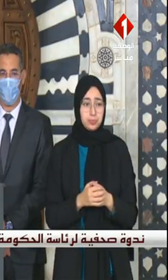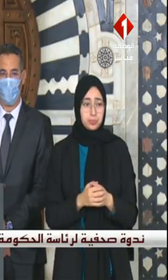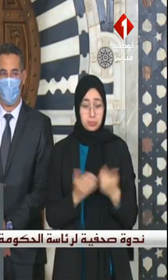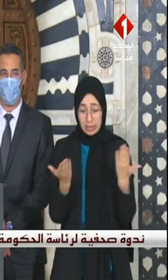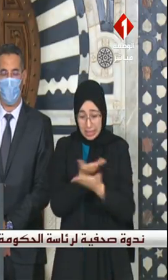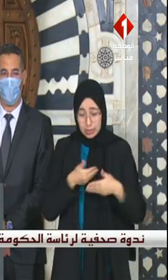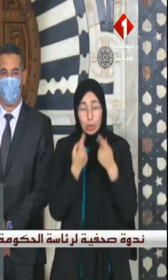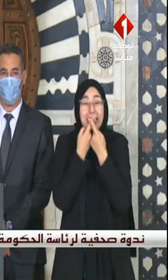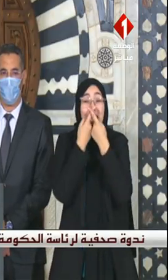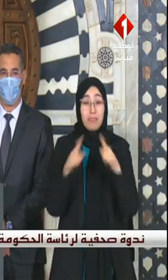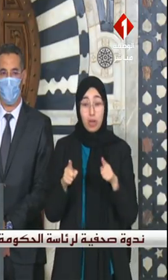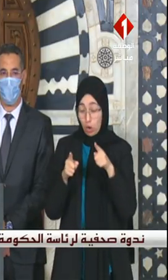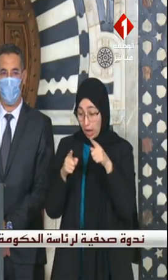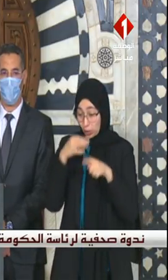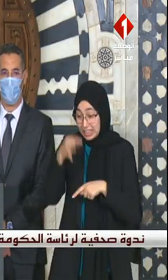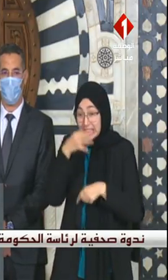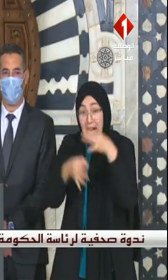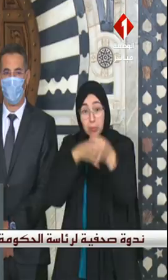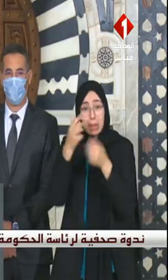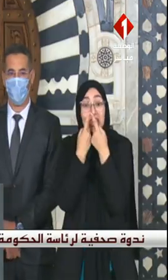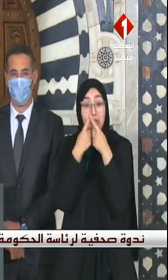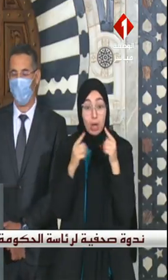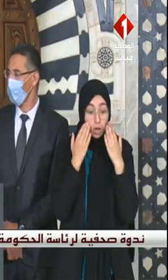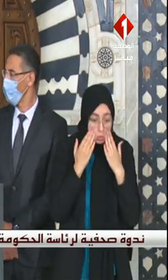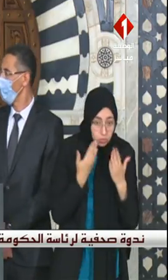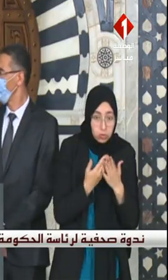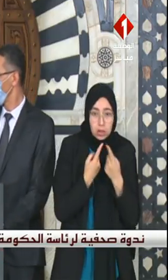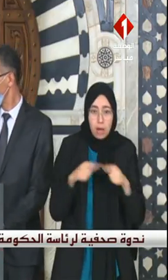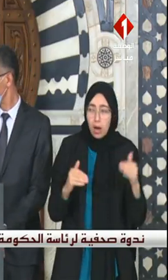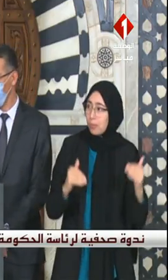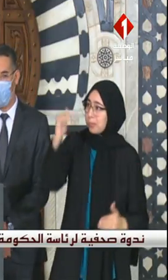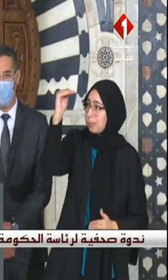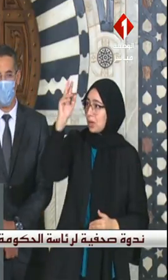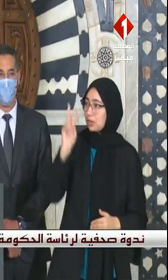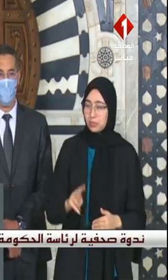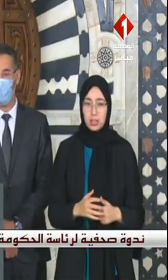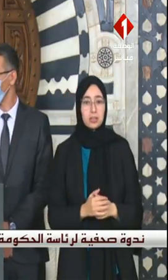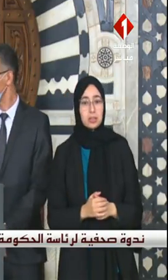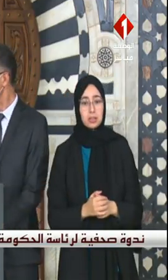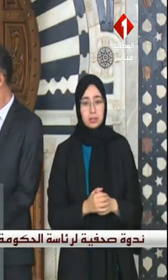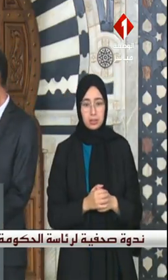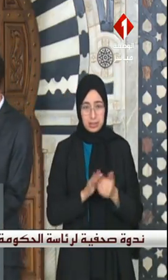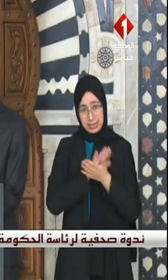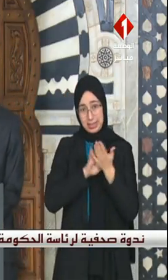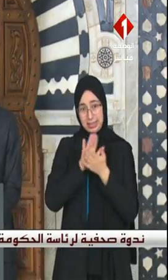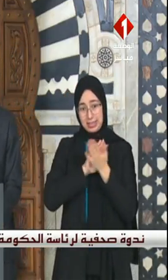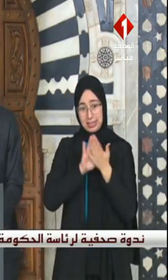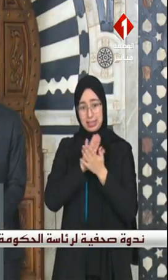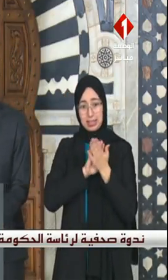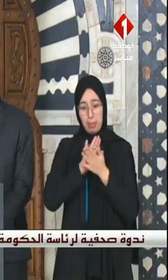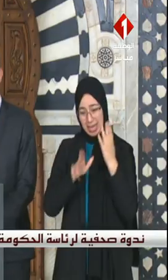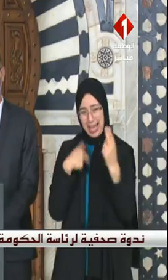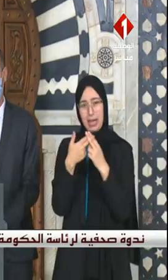الواقع راهو بعيد برشا على الكلام اللي كنا نسمعوا فيه من عندكم. تسمح سيد وزير الصحة عندي التزام، تسمح لي أني نجيب